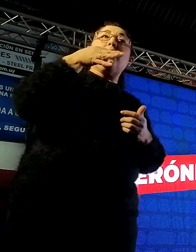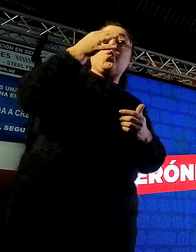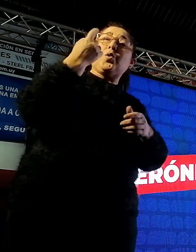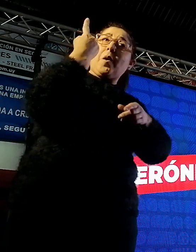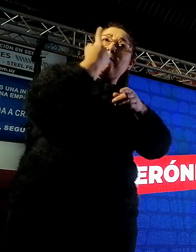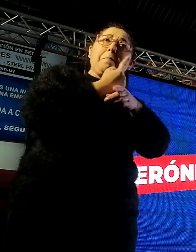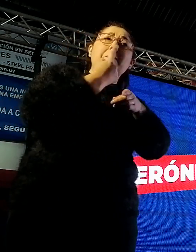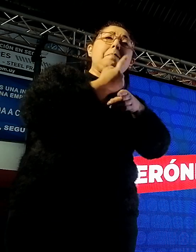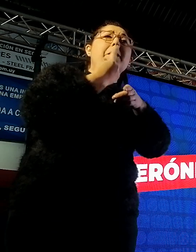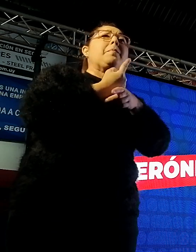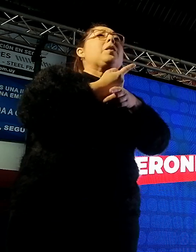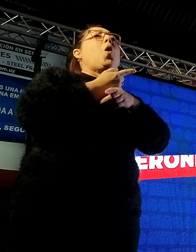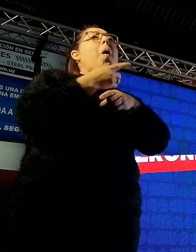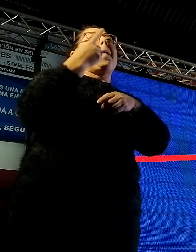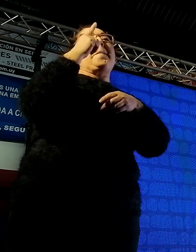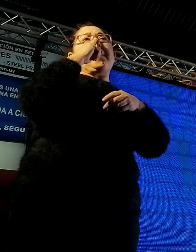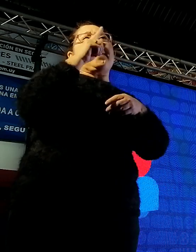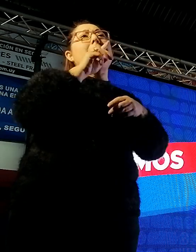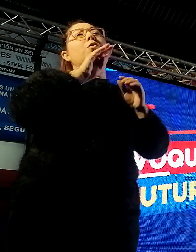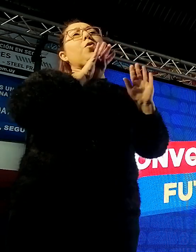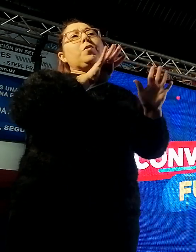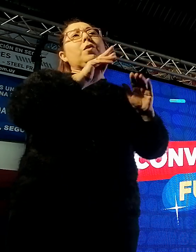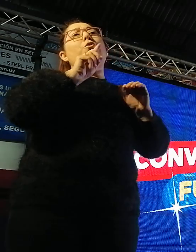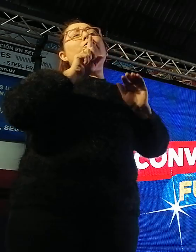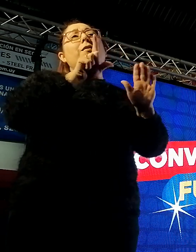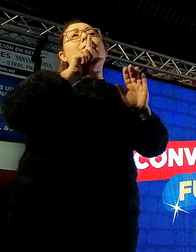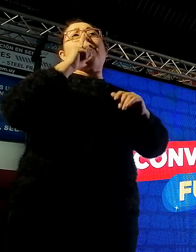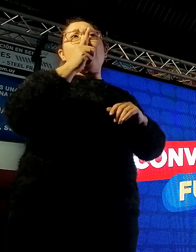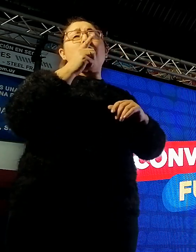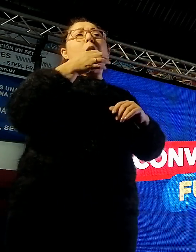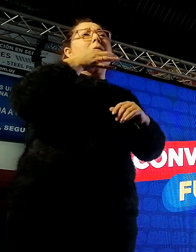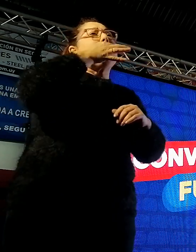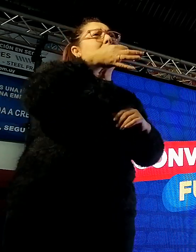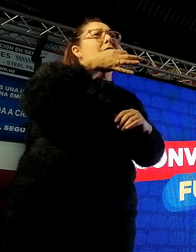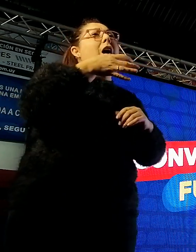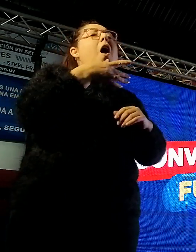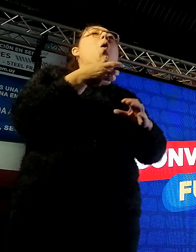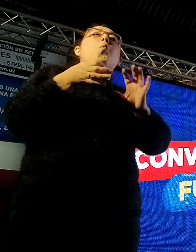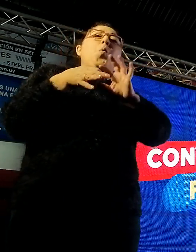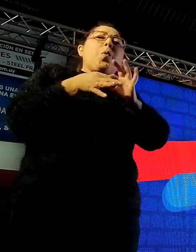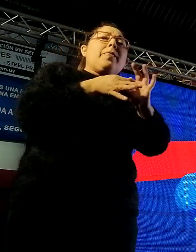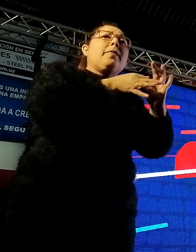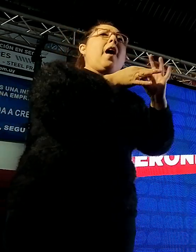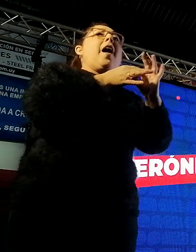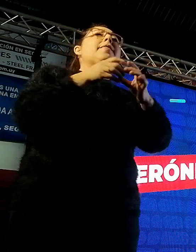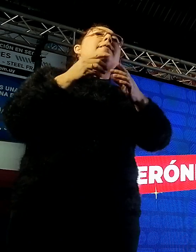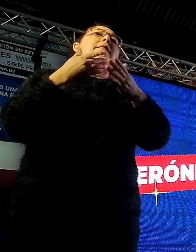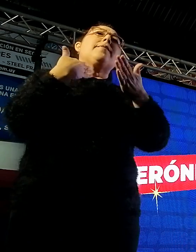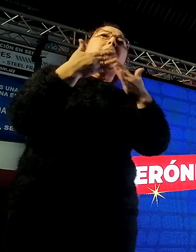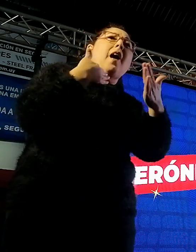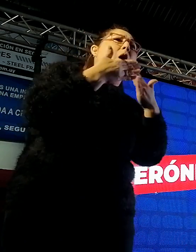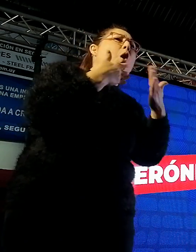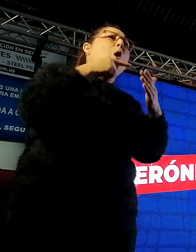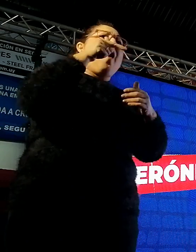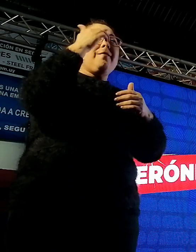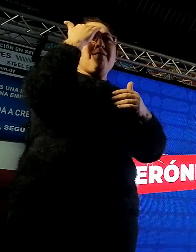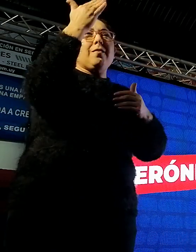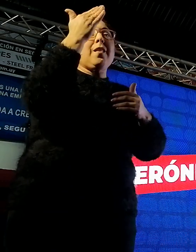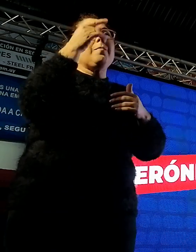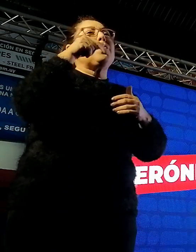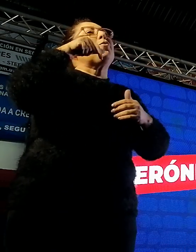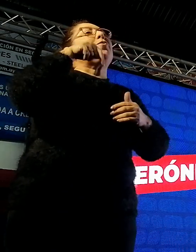encuentro de comités de base de 1971 Sereñi decía, unidad de diálogo es el Frente Amplio y por ser de